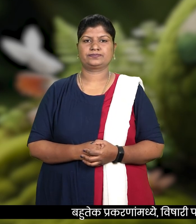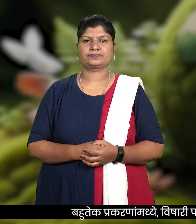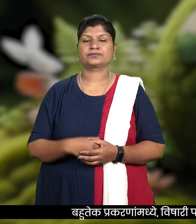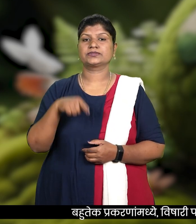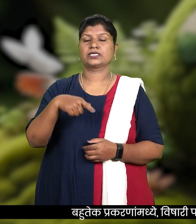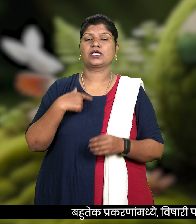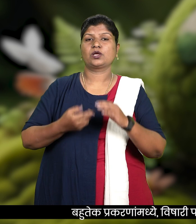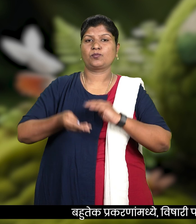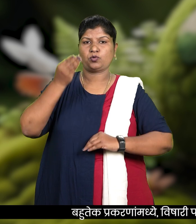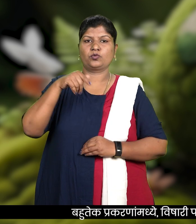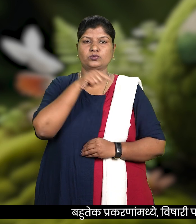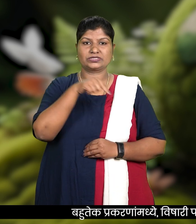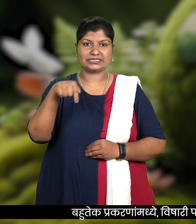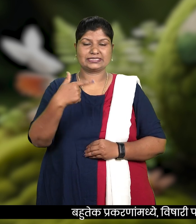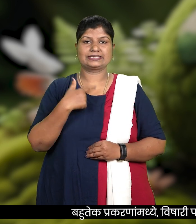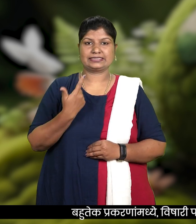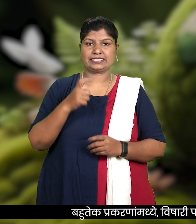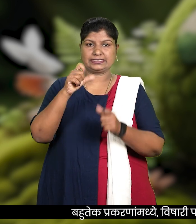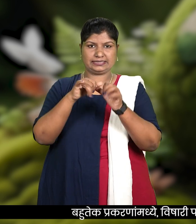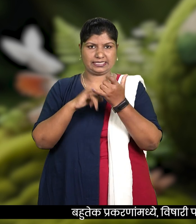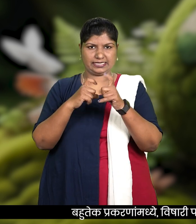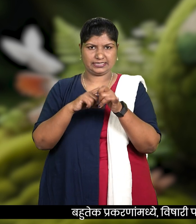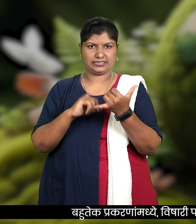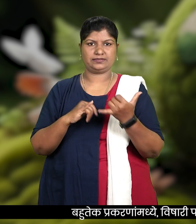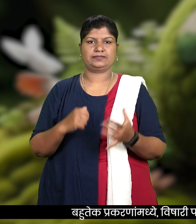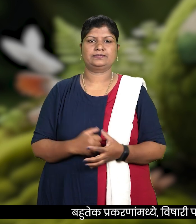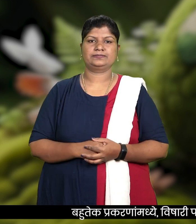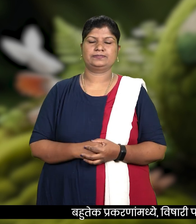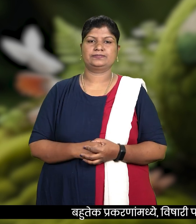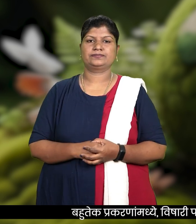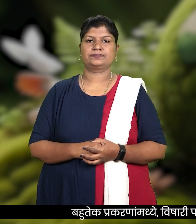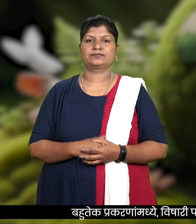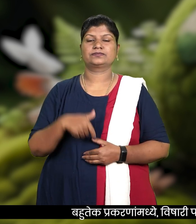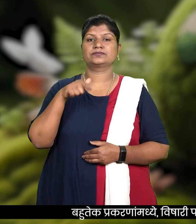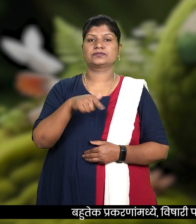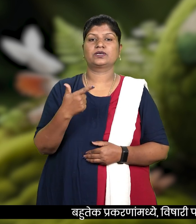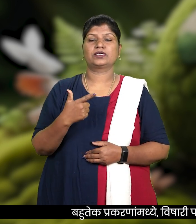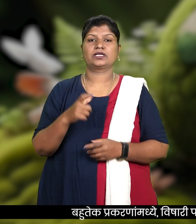बहुतेक प्रकरणांमध्ये विषारी पदार्थांची एकाग्रता वाढते, कारण ते उच्च ट्रॉफिक पातळीवर जात असतात.